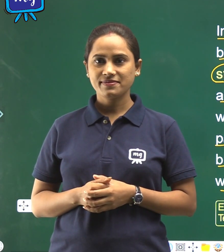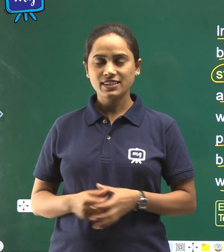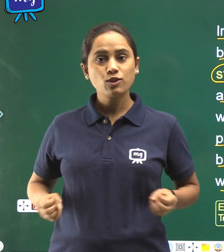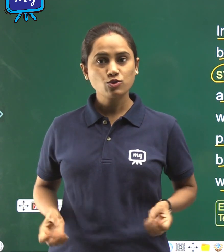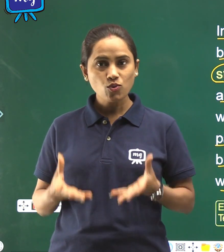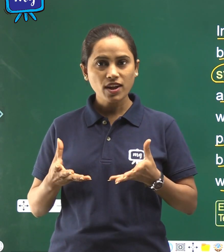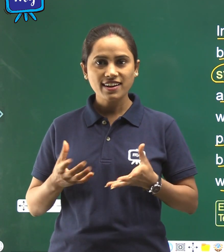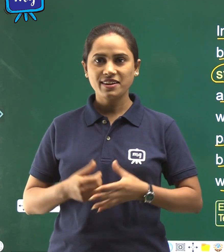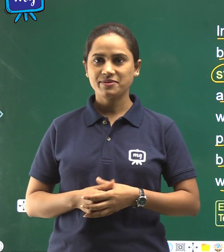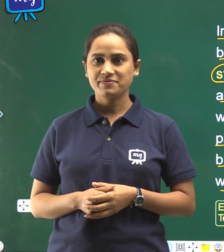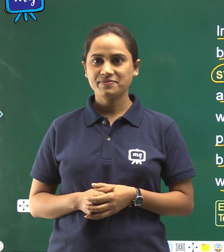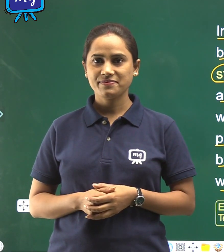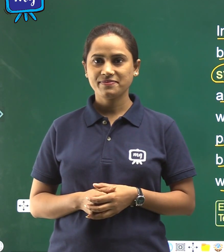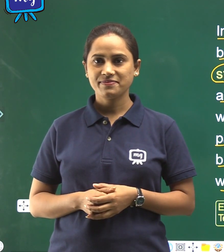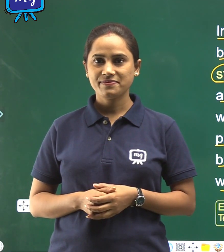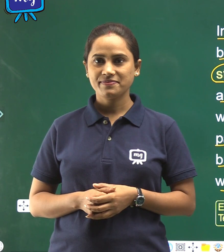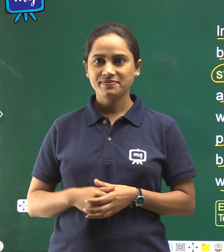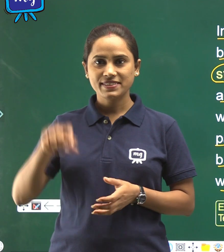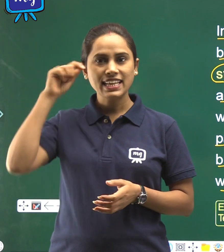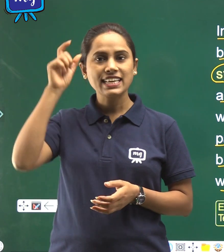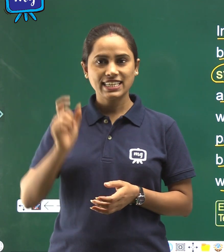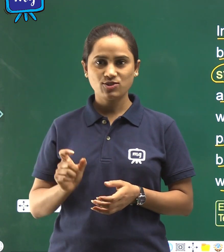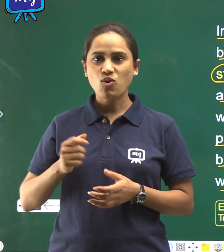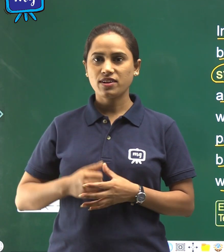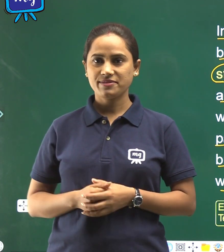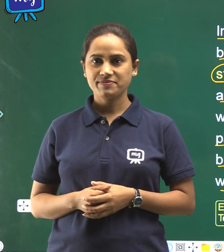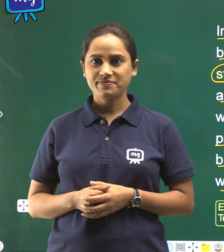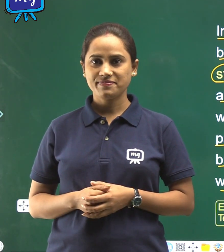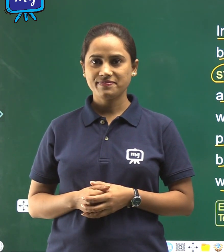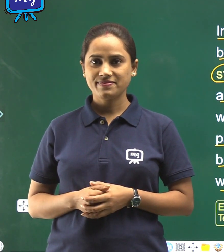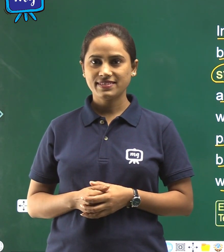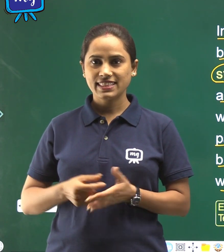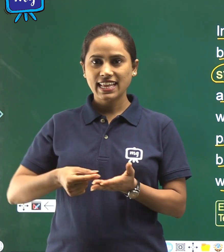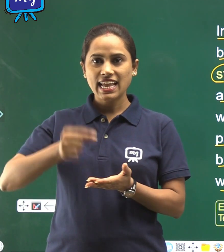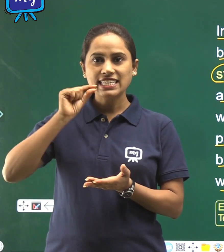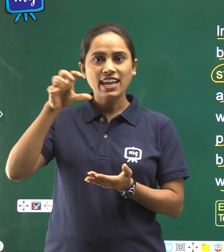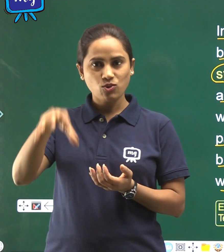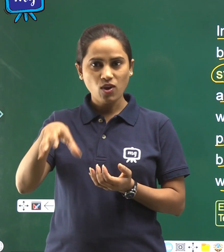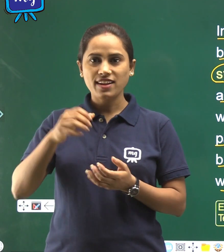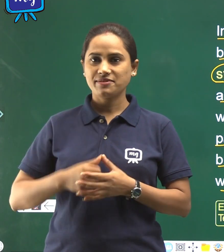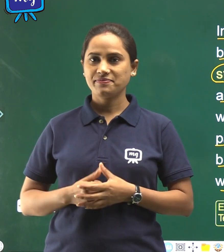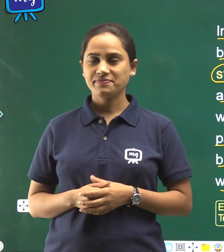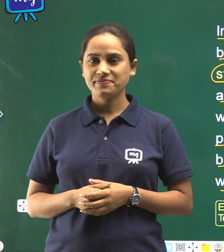शुरू करना, टी स्टॉल, चाय की दुकान,